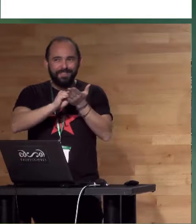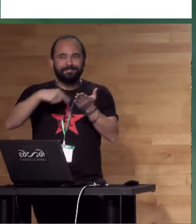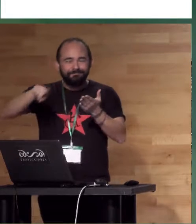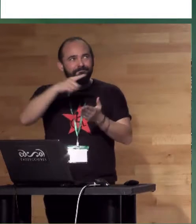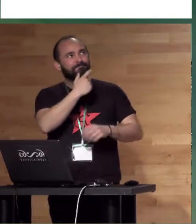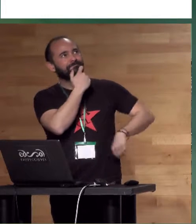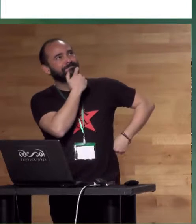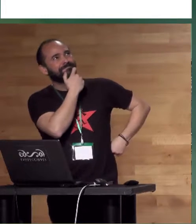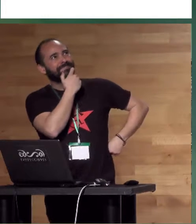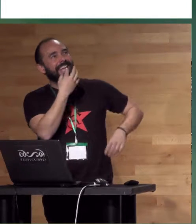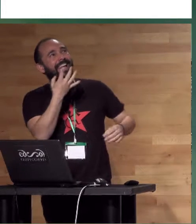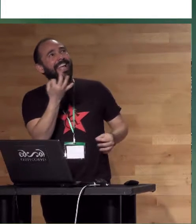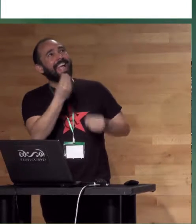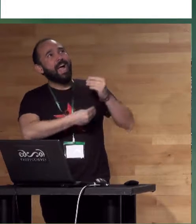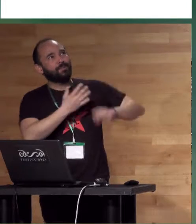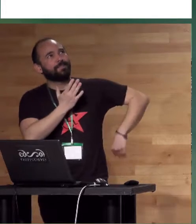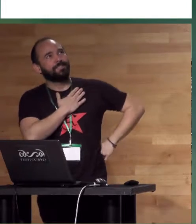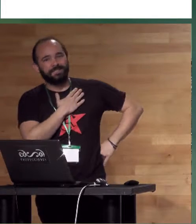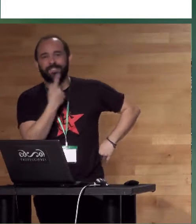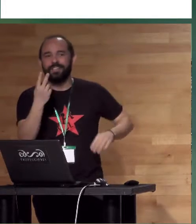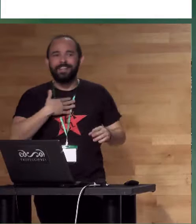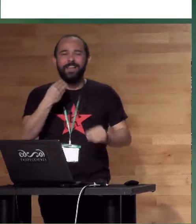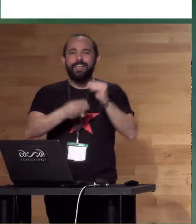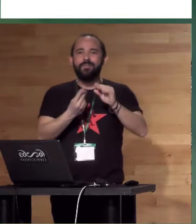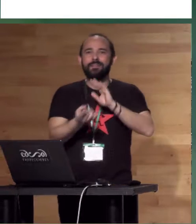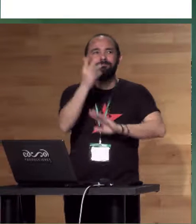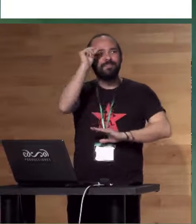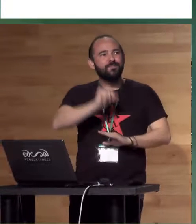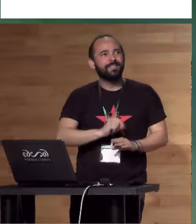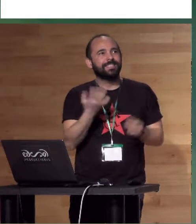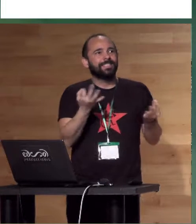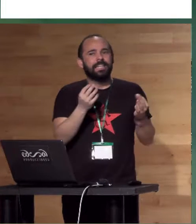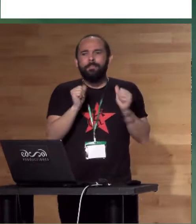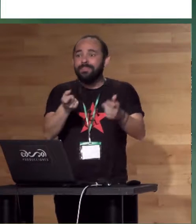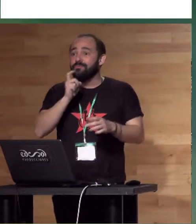antes de escribir muchas veces, vosotros estáis con esa postura. ¿Qué es lo que hago?